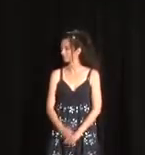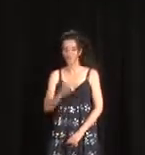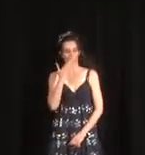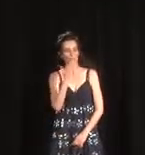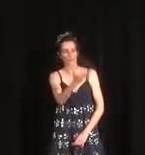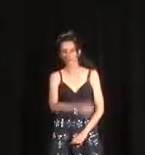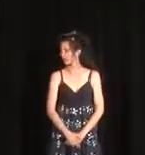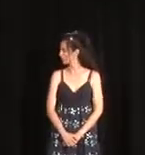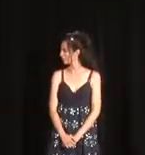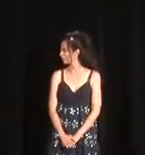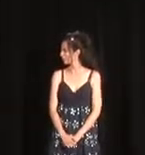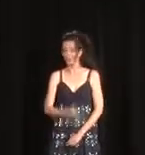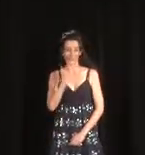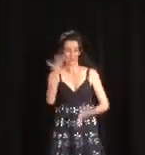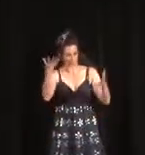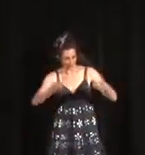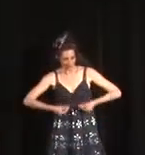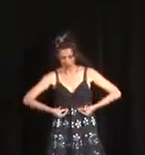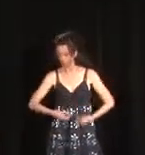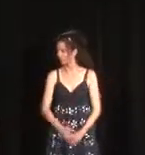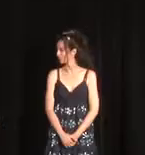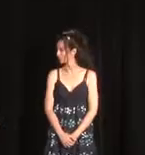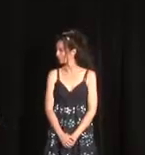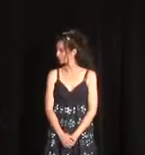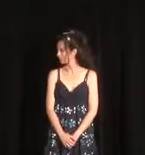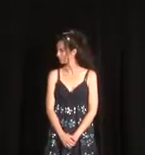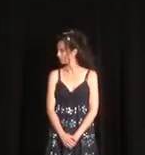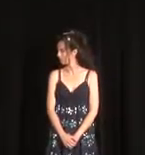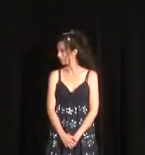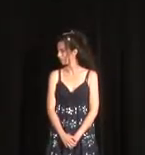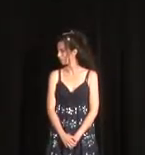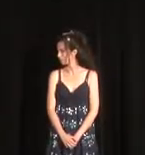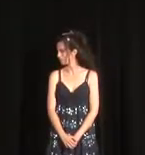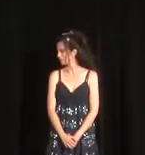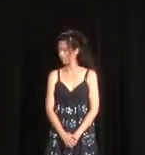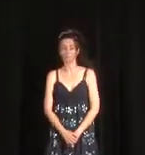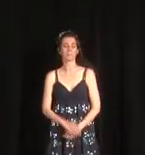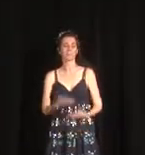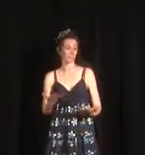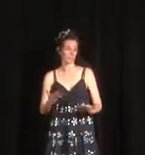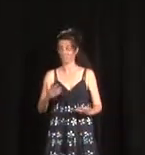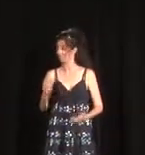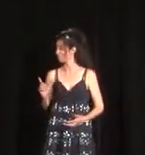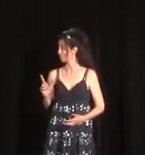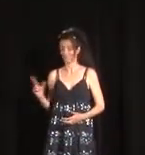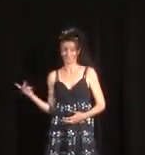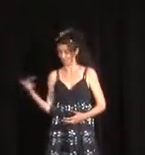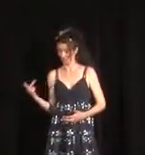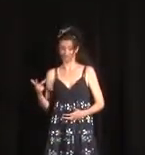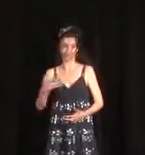Bonjour, bienvenue à tous. Donc, tout d'abord, nous sommes très heureuses de représenter ce spectacle pour